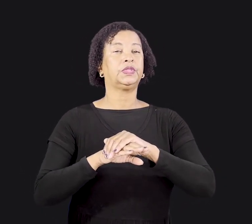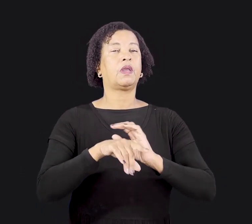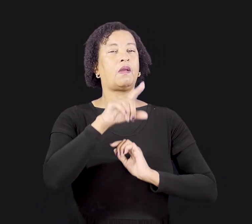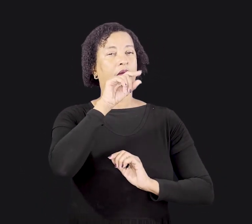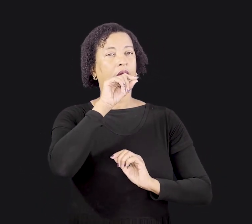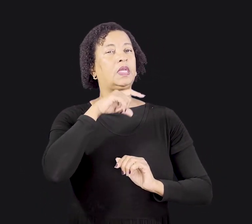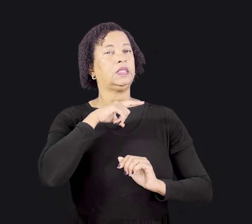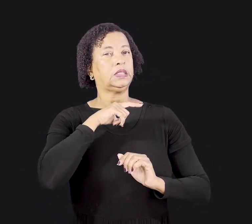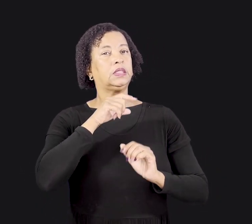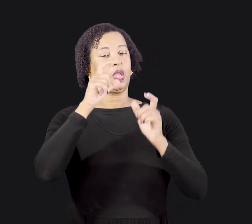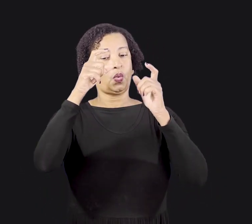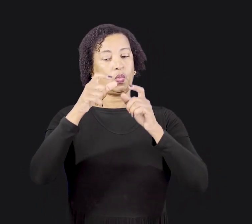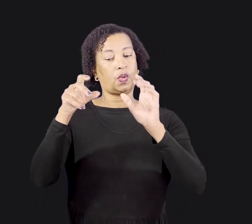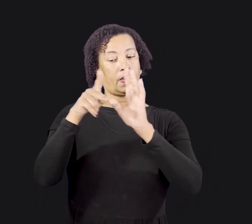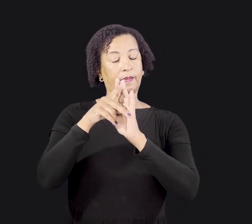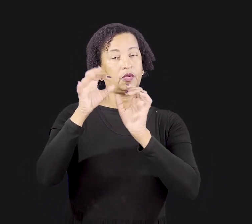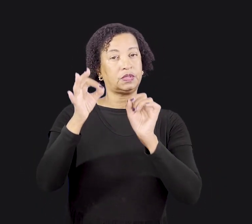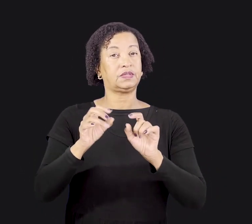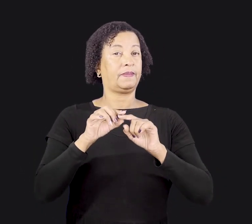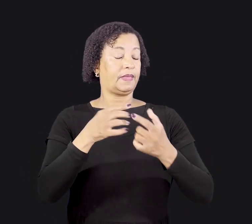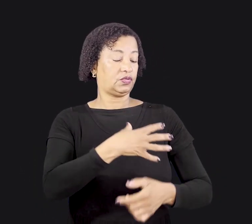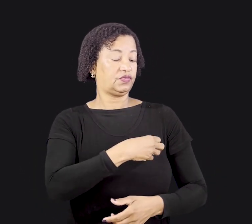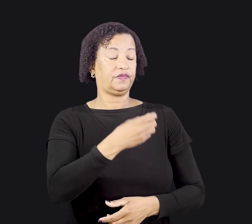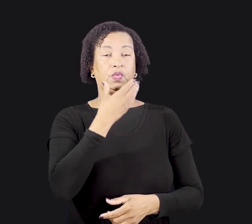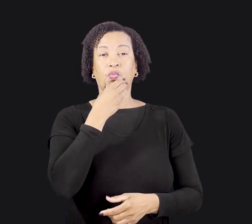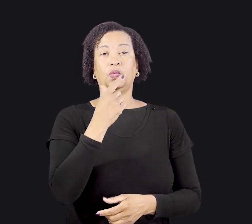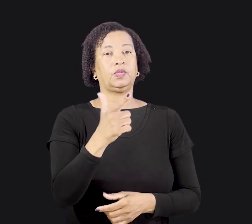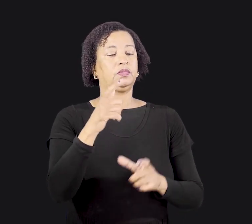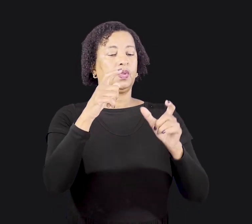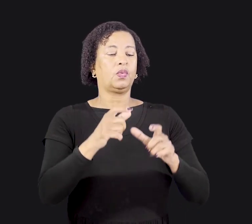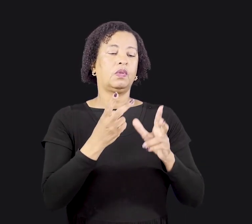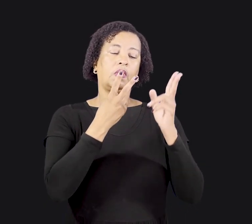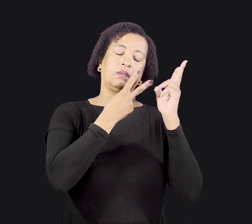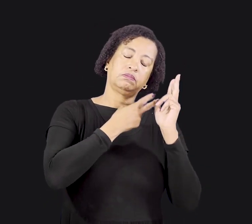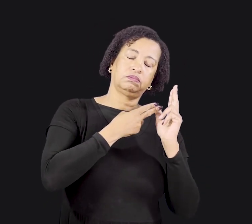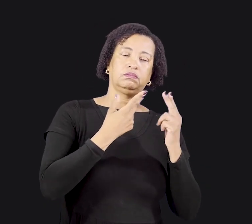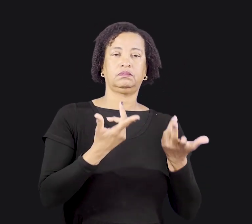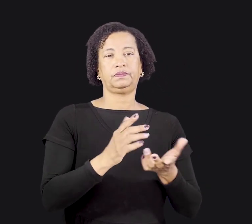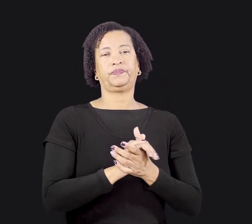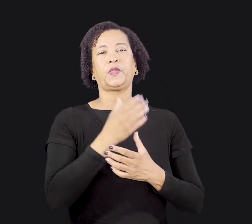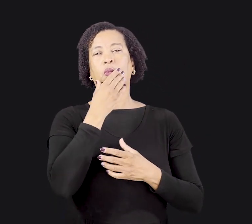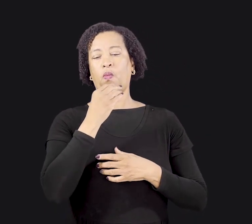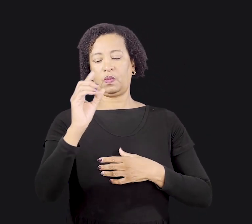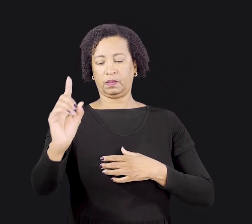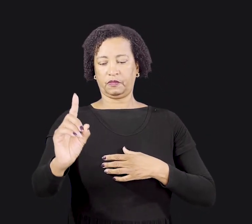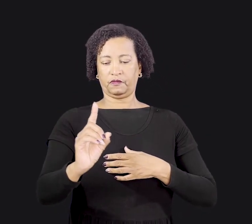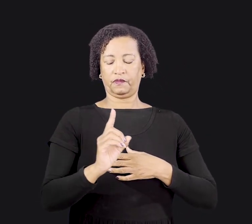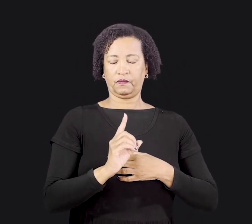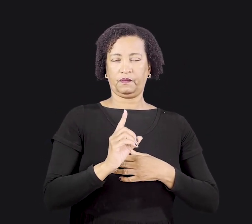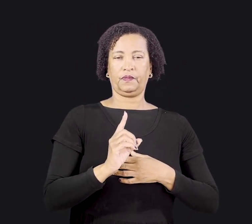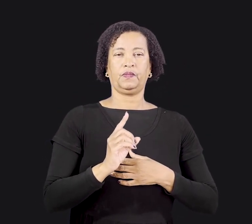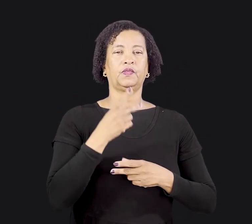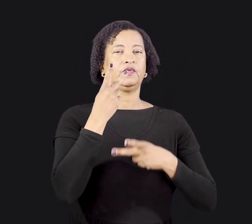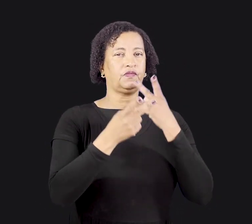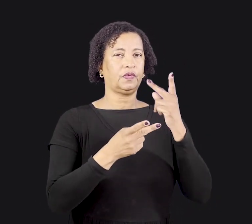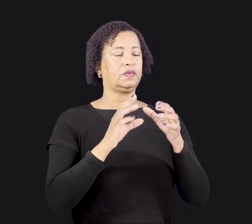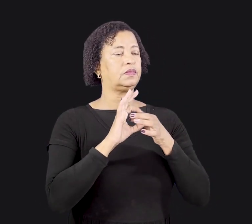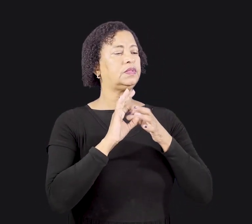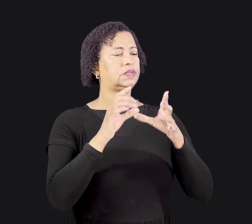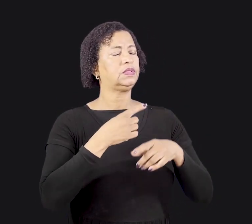Filho do Homem não tem onde repousar a cabeça. Um homem aproximou-se e disse-lhe: deixa-me ir primeiro